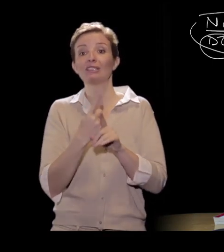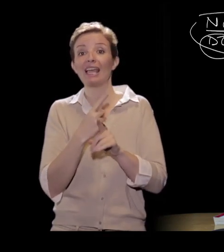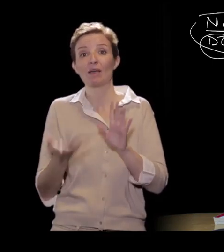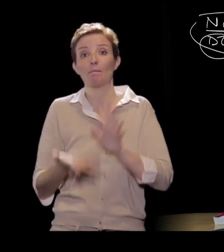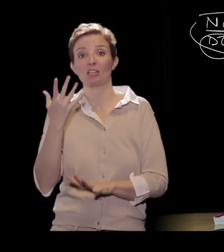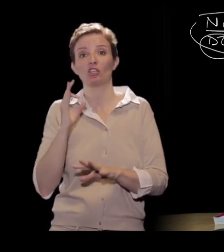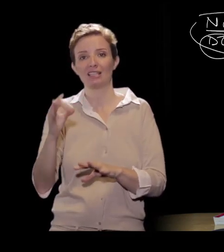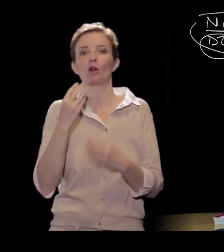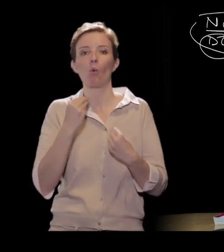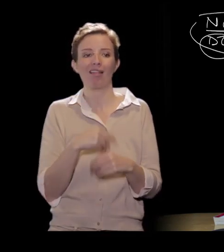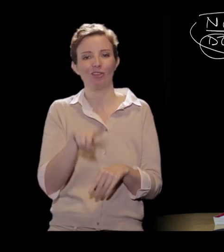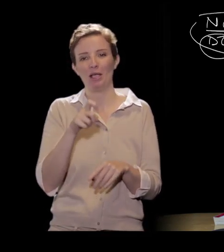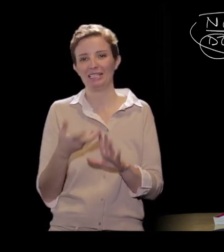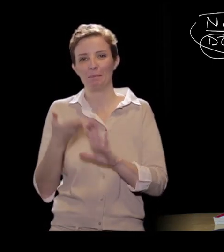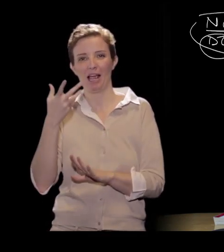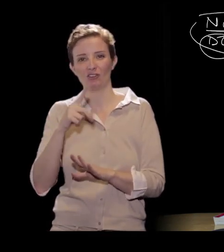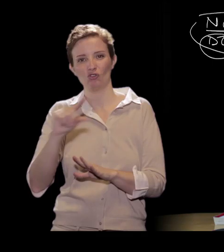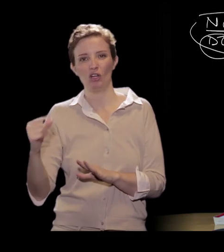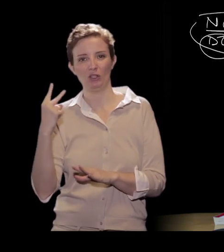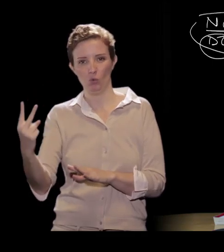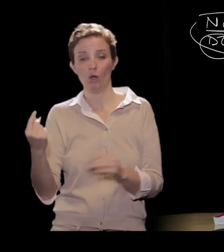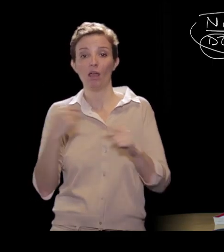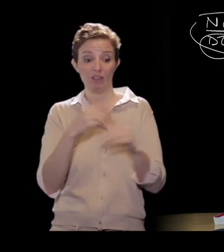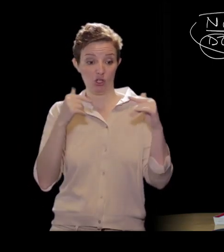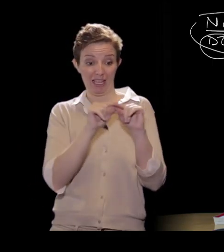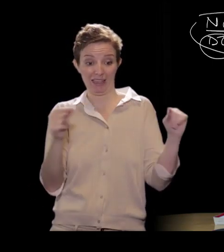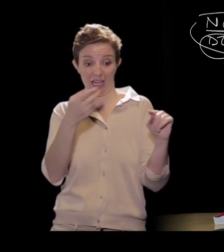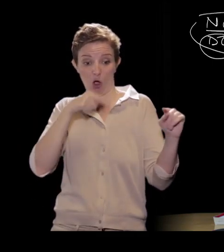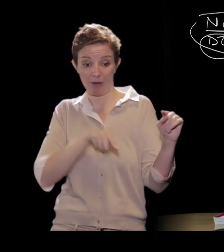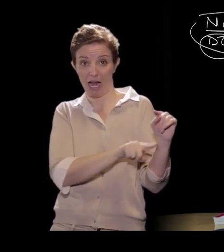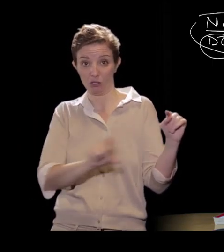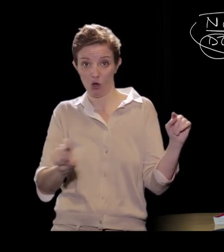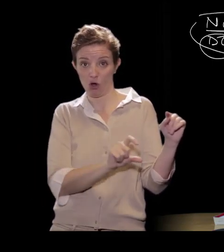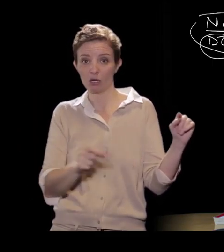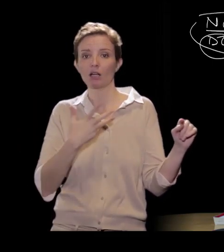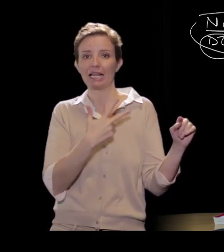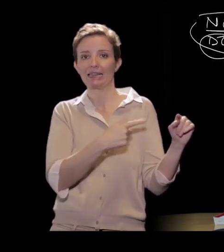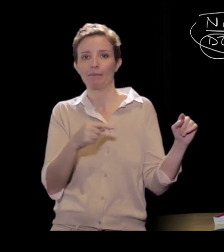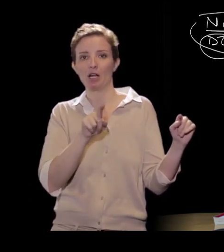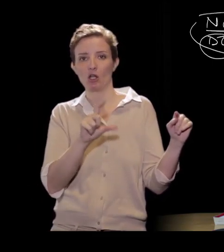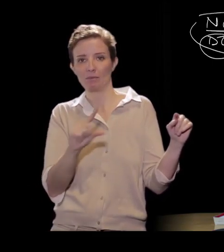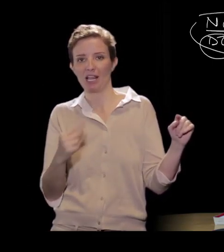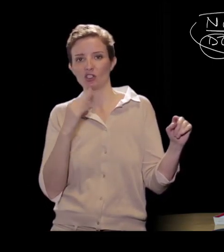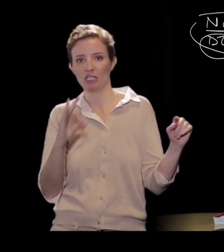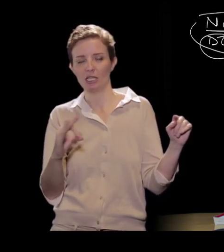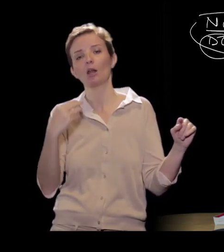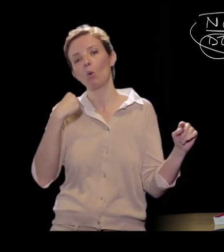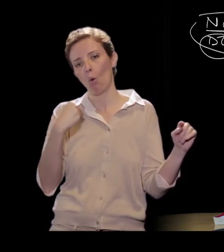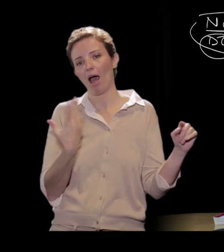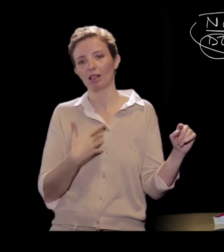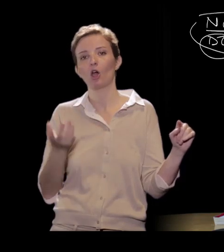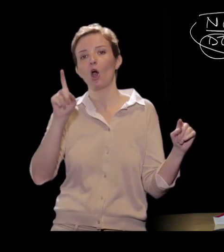quando hicks e maggiore di due per quanto riguarda il denominatore abbiamo tre meno hicks e maggiore di zero quando hicks è